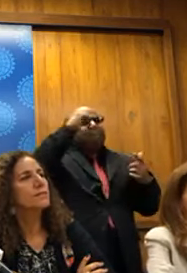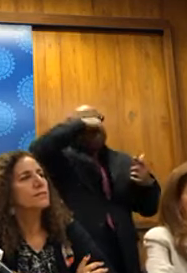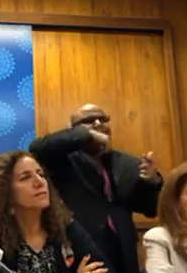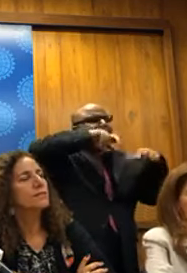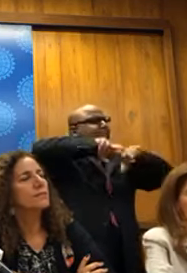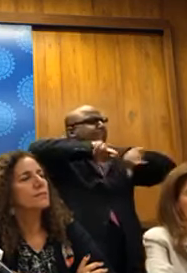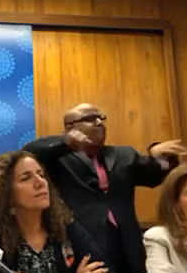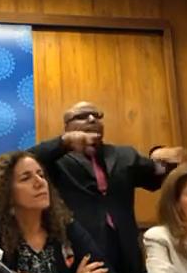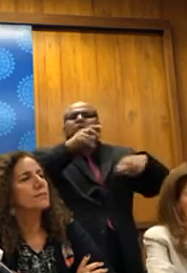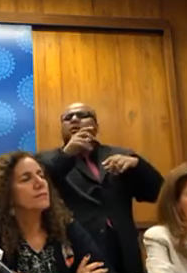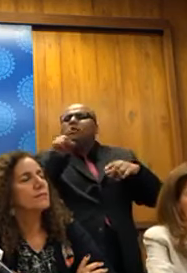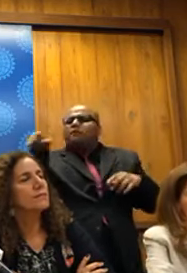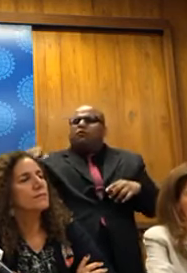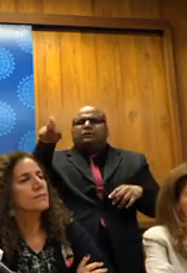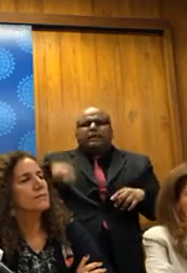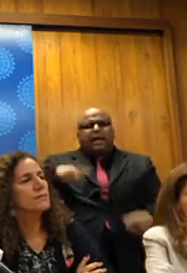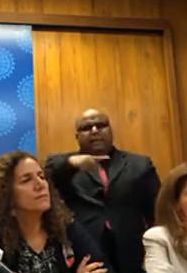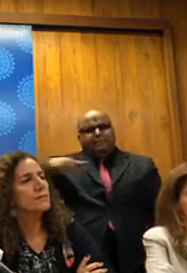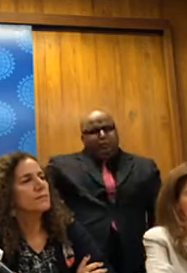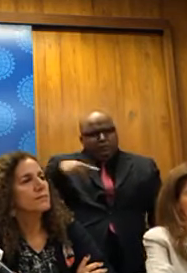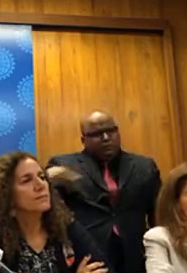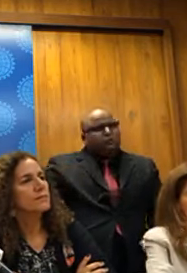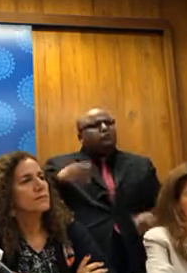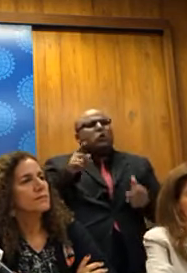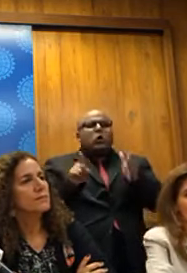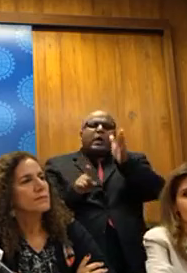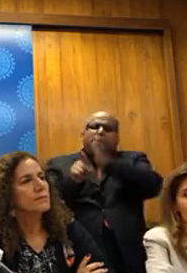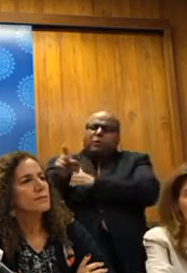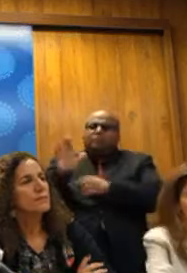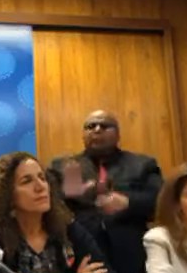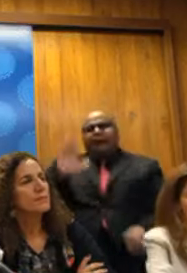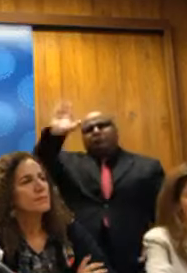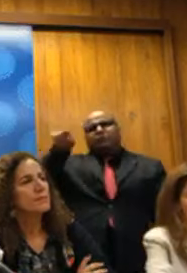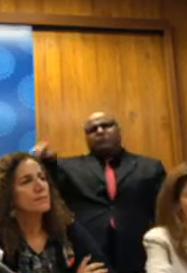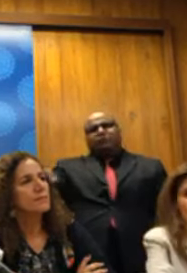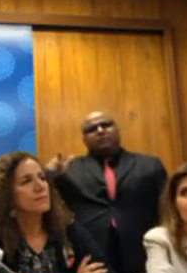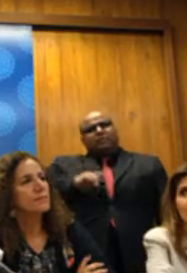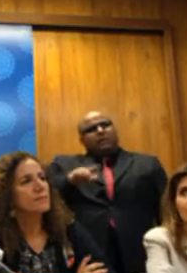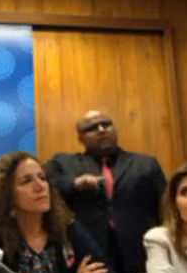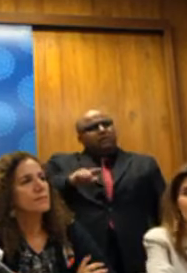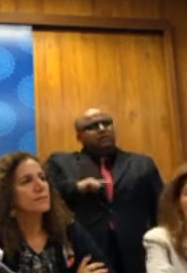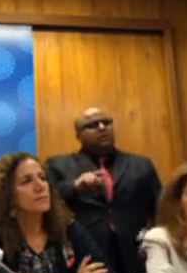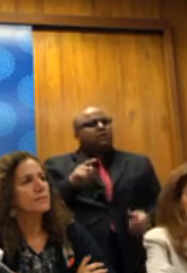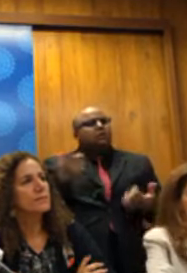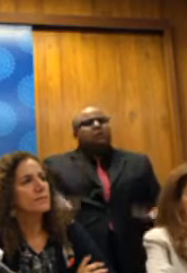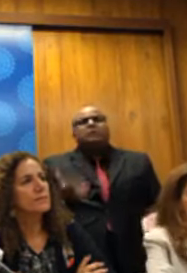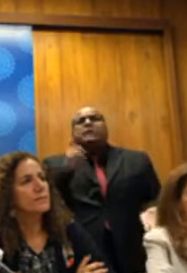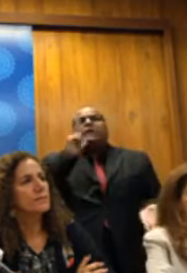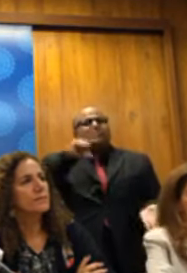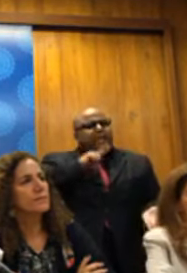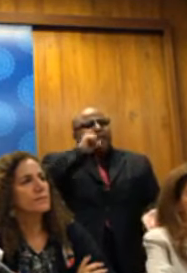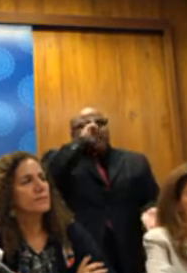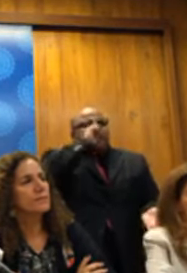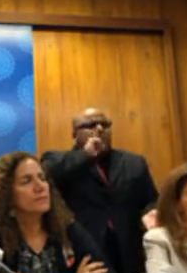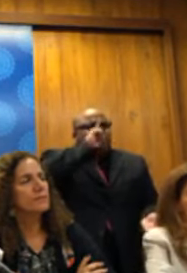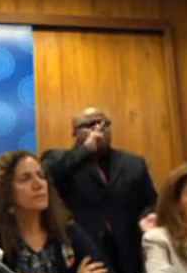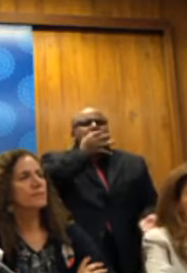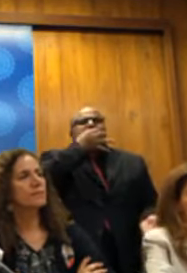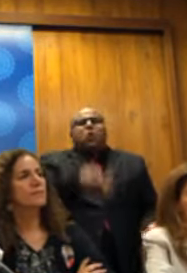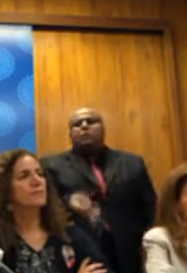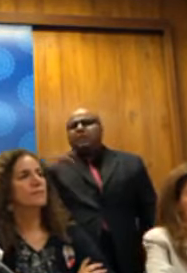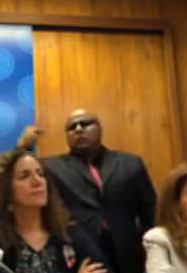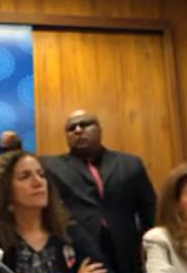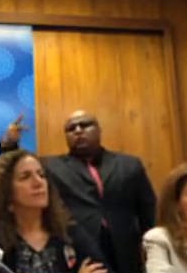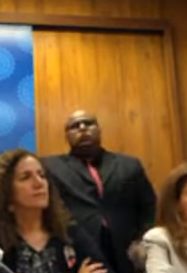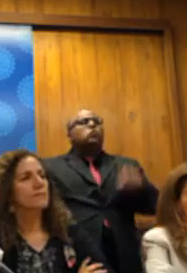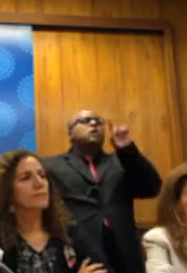perguntar para o senhor, enquanto professor, enquanto cidadão e também enquanto candidato, quais os riscos, ao ver do senhor, a partir